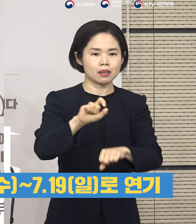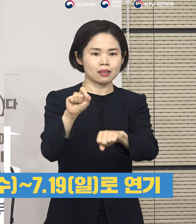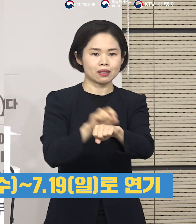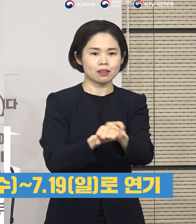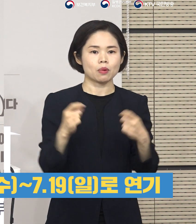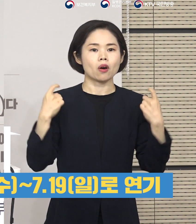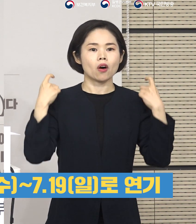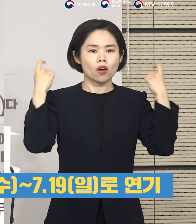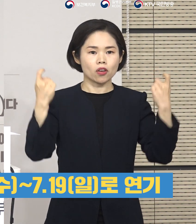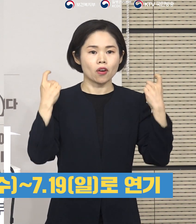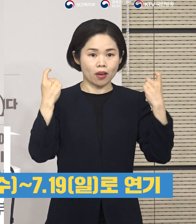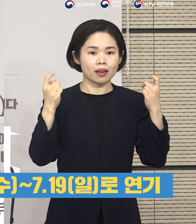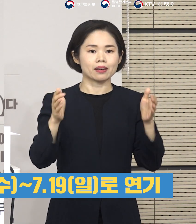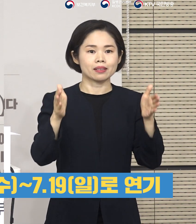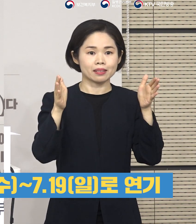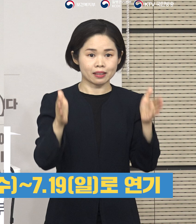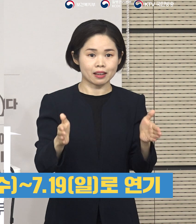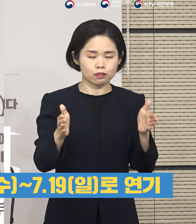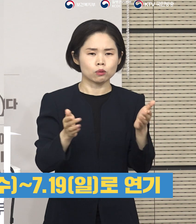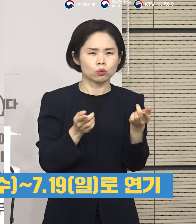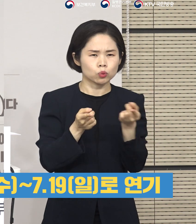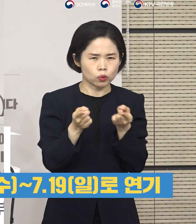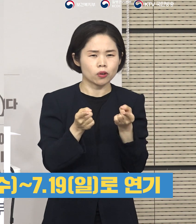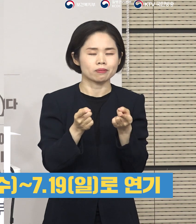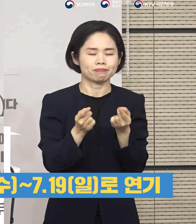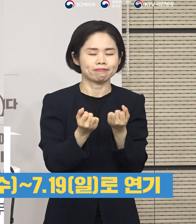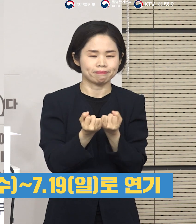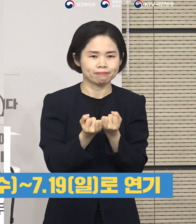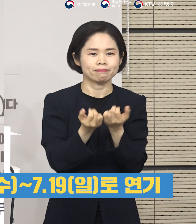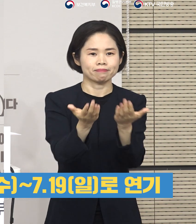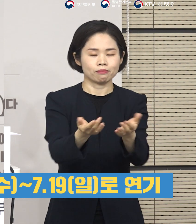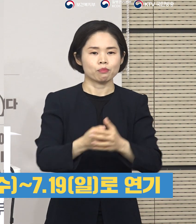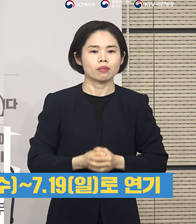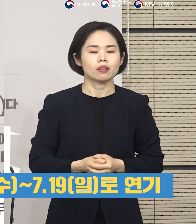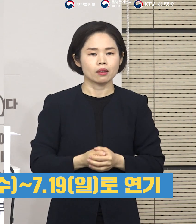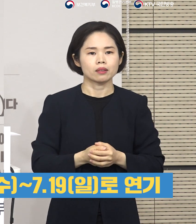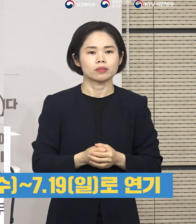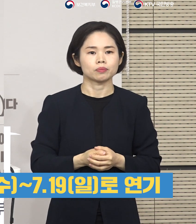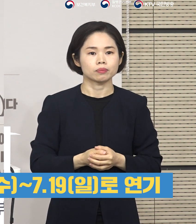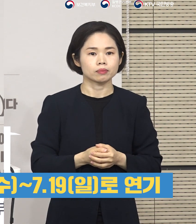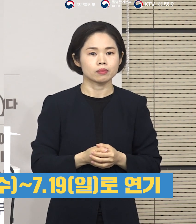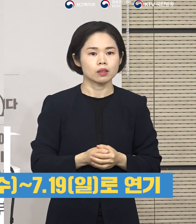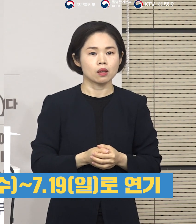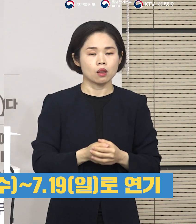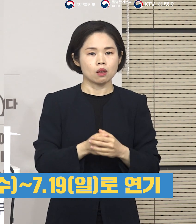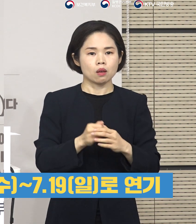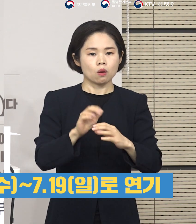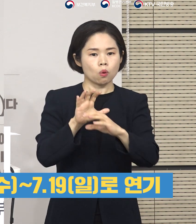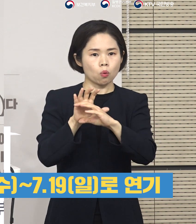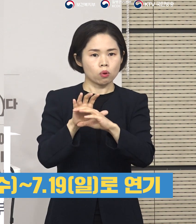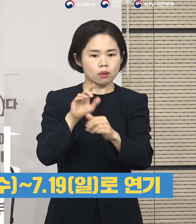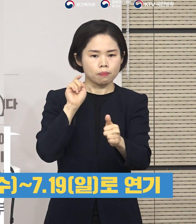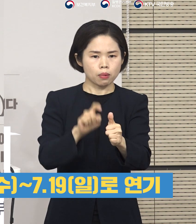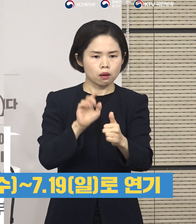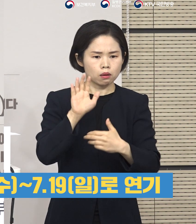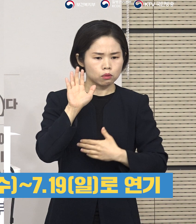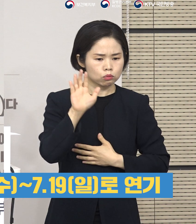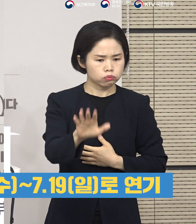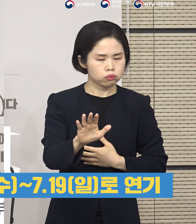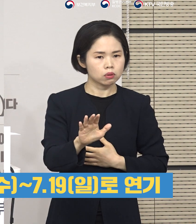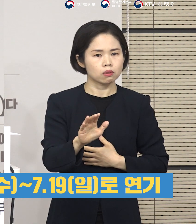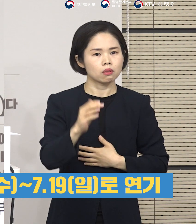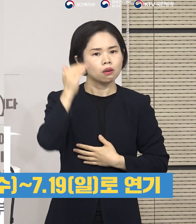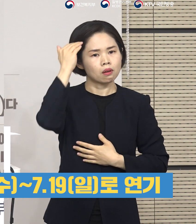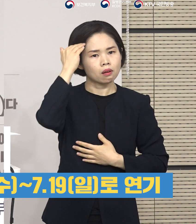2020년 특별 여행 주간 기간 조정 등에 대하여 설명드리겠습니다. 정부는 코로나19 발생